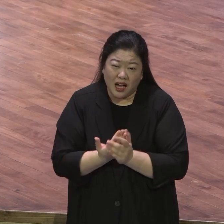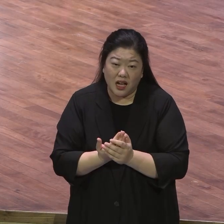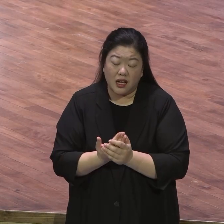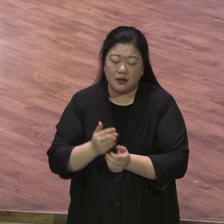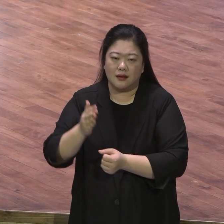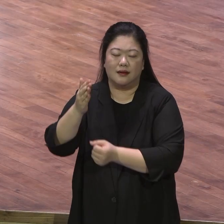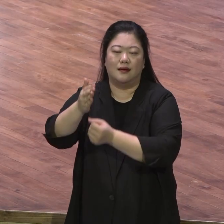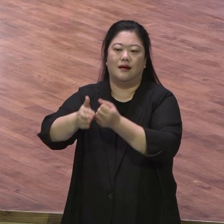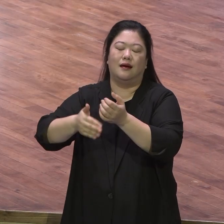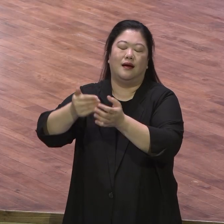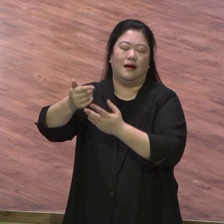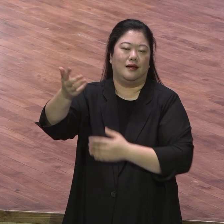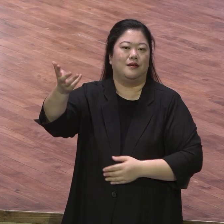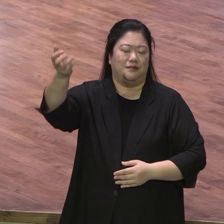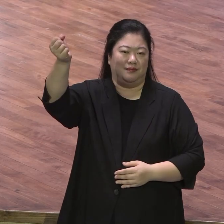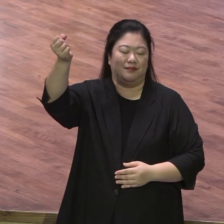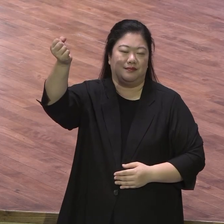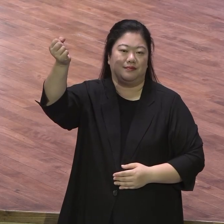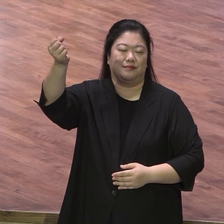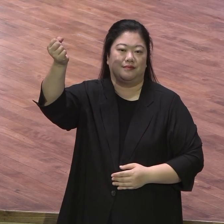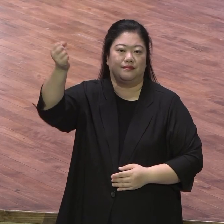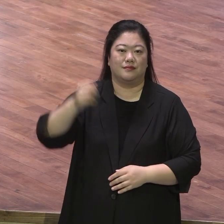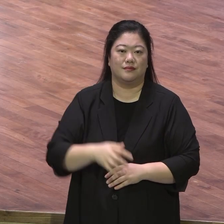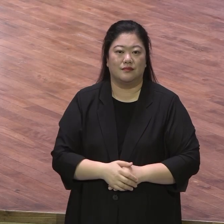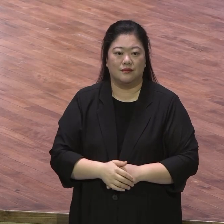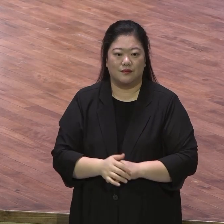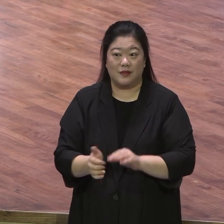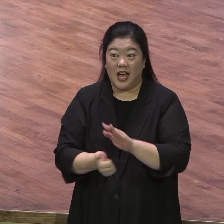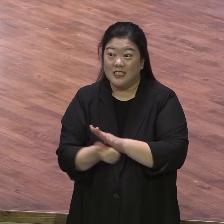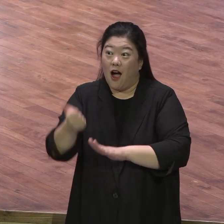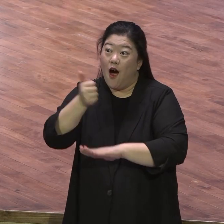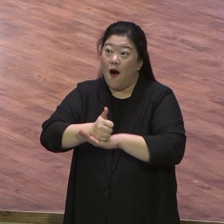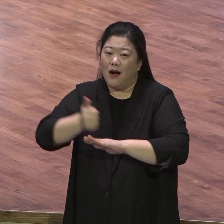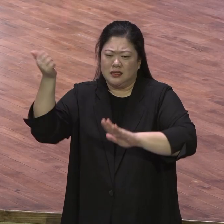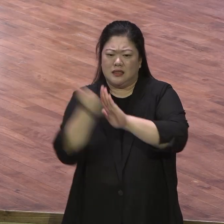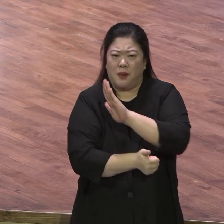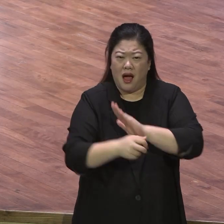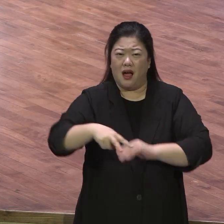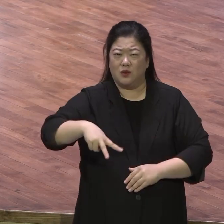것이 절대주권을 말합니다. 성공, 실패. 하나님의